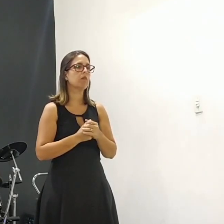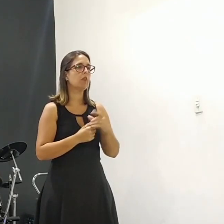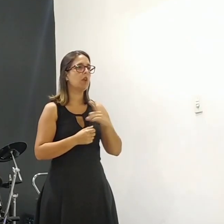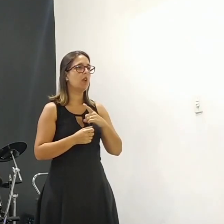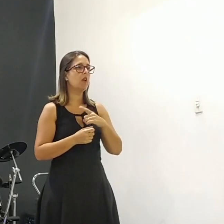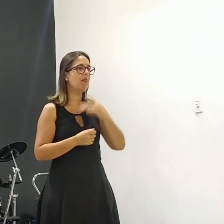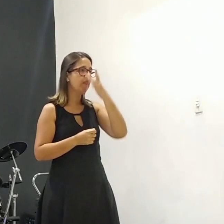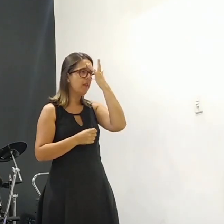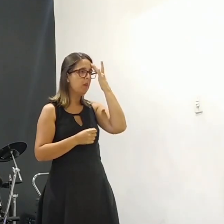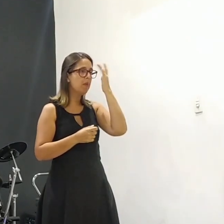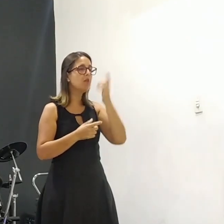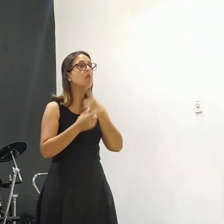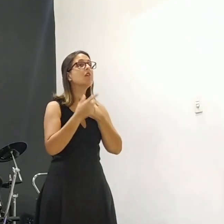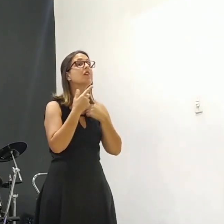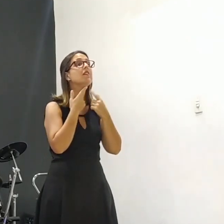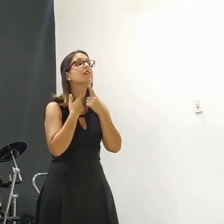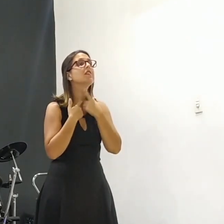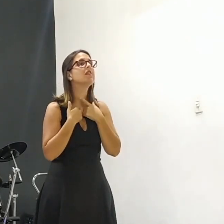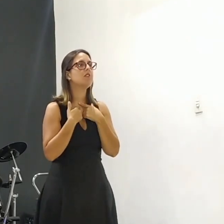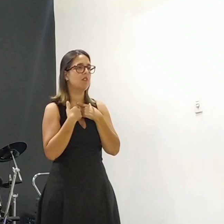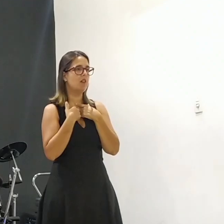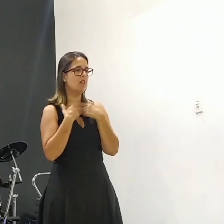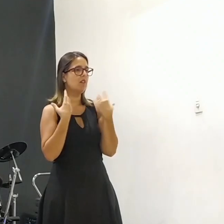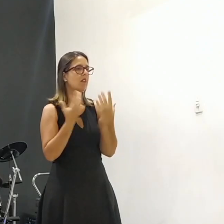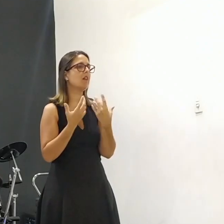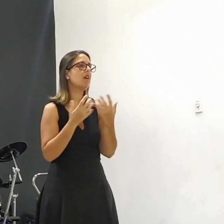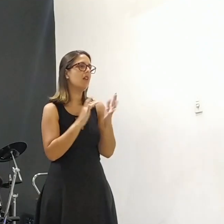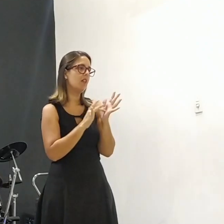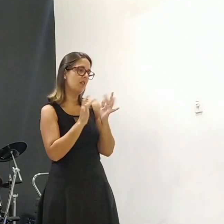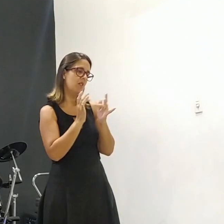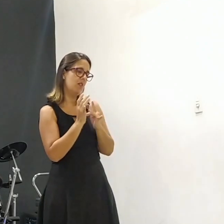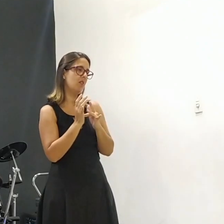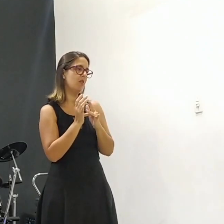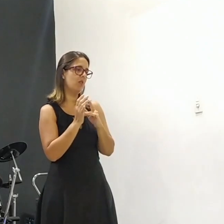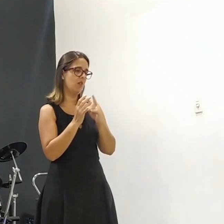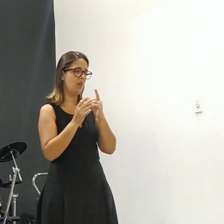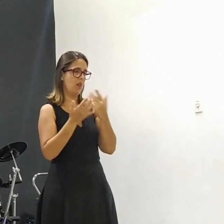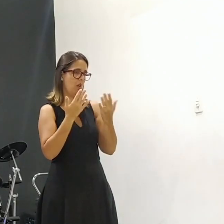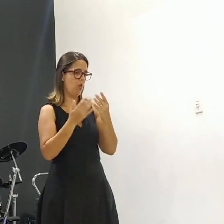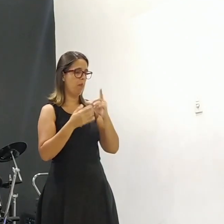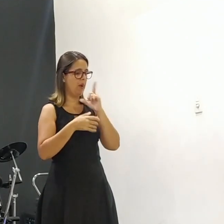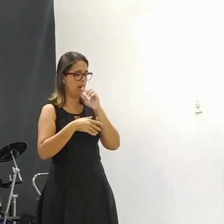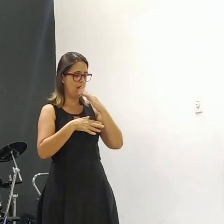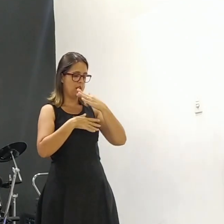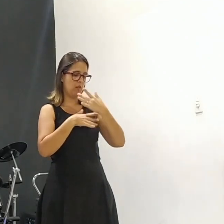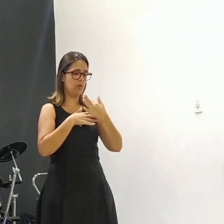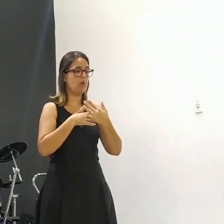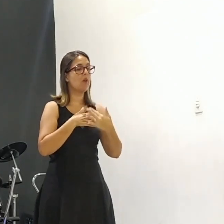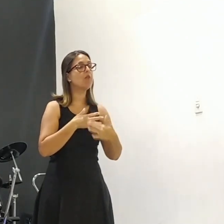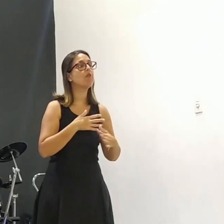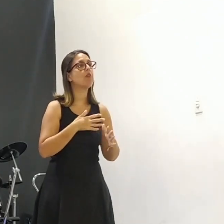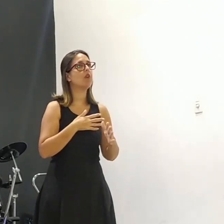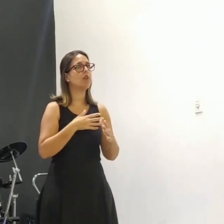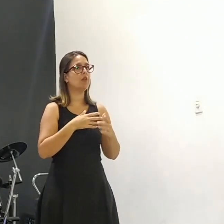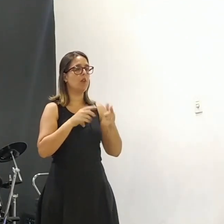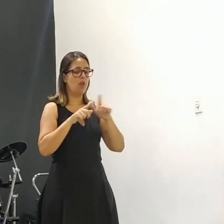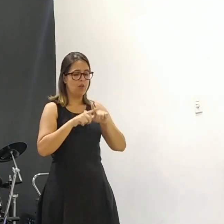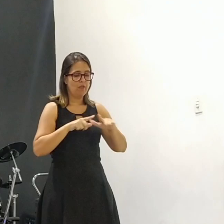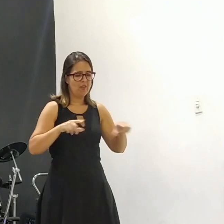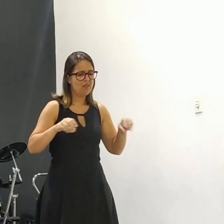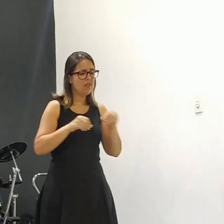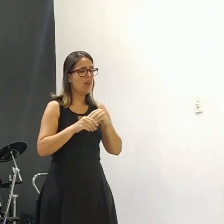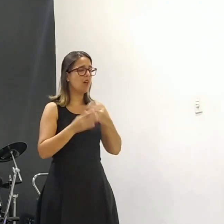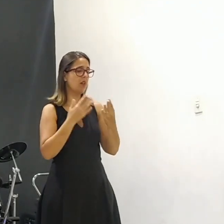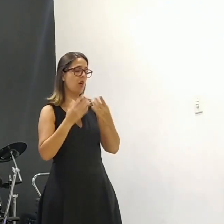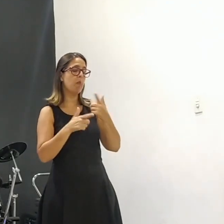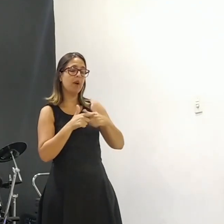gente sedenta que vai beber nessa fonte que está jorrando de você. Vai ter gente aí no deserto dessa